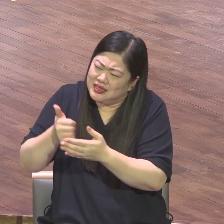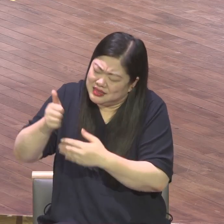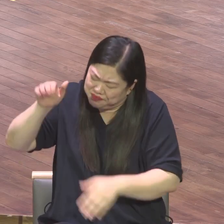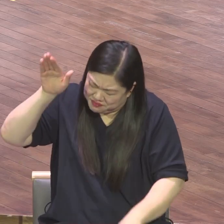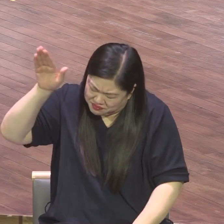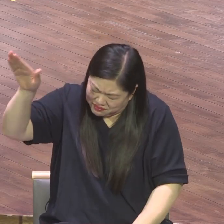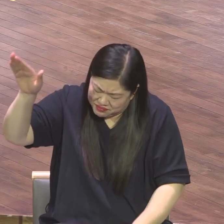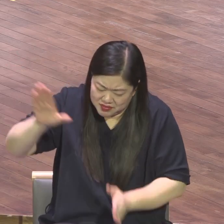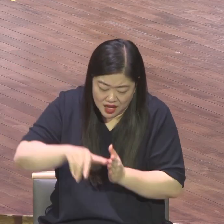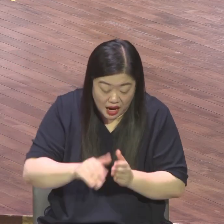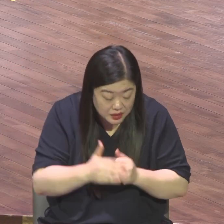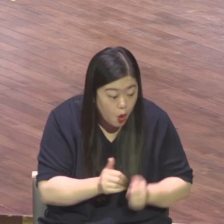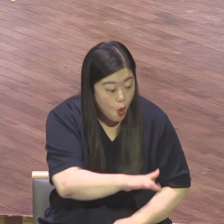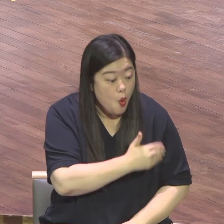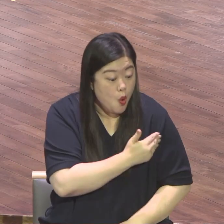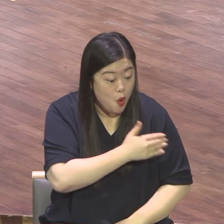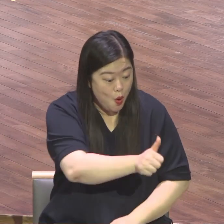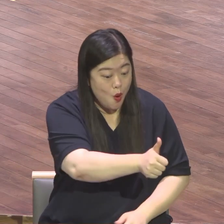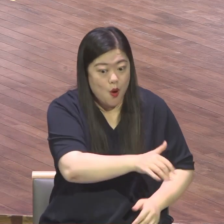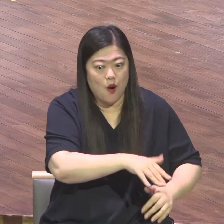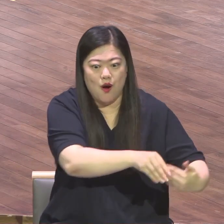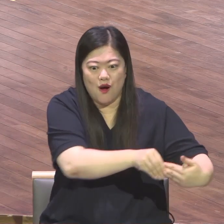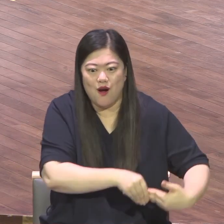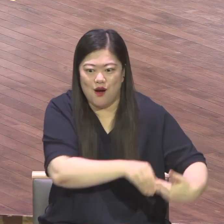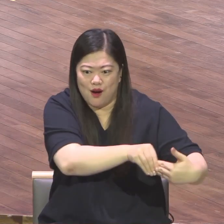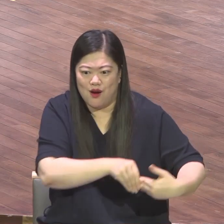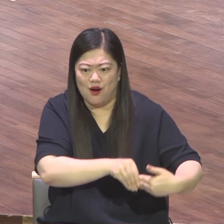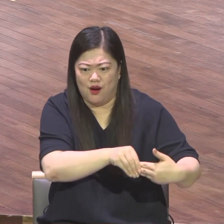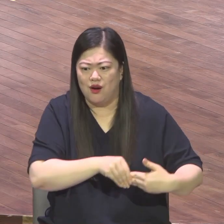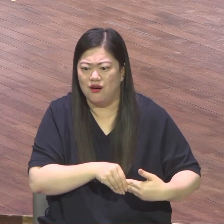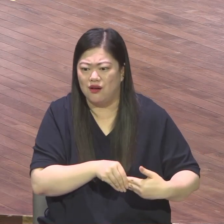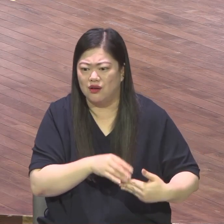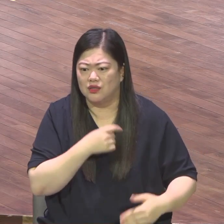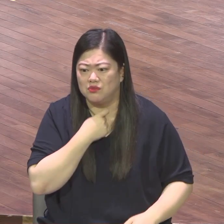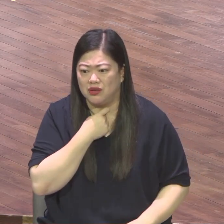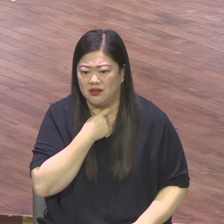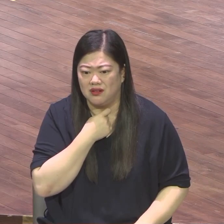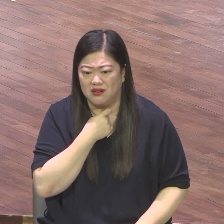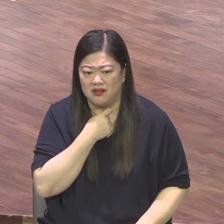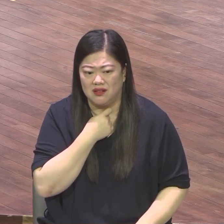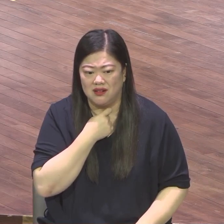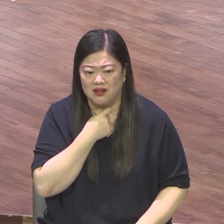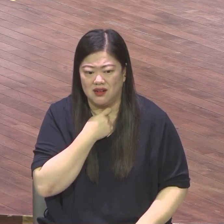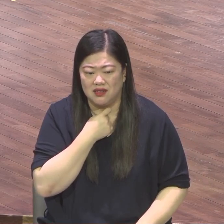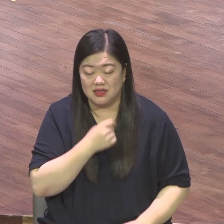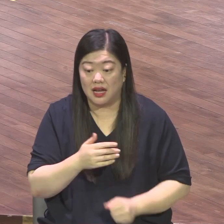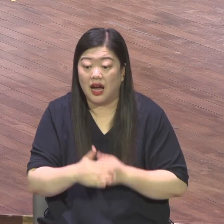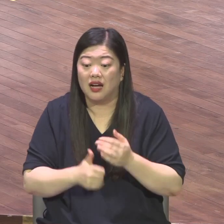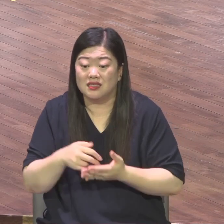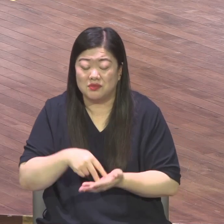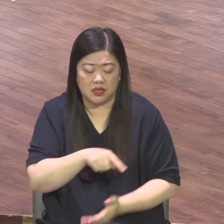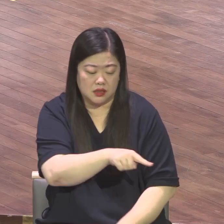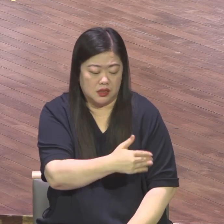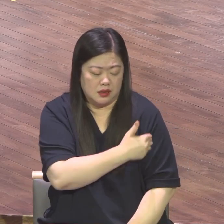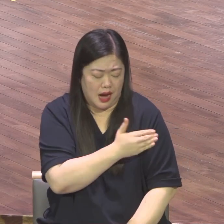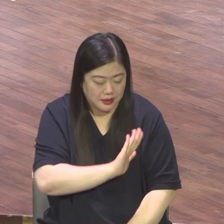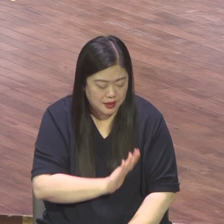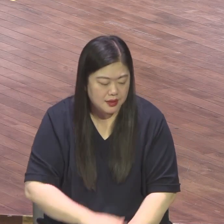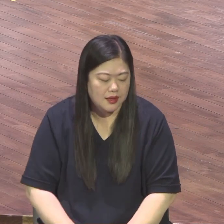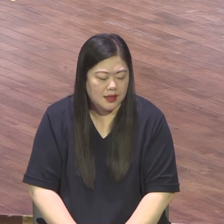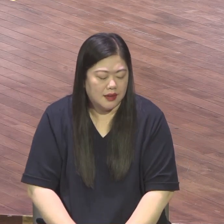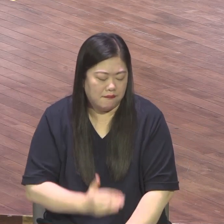응답하셨어요. 하나님은 우리를 바른 길로 인도하신 하나님이세요. 모든 것을 합력하여 선을 이루시는